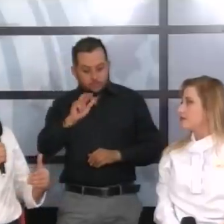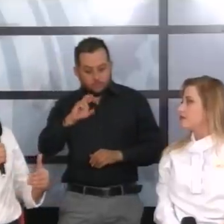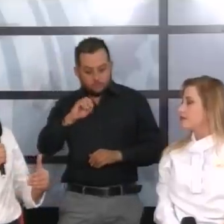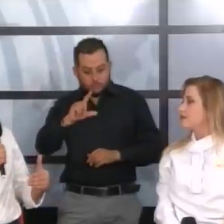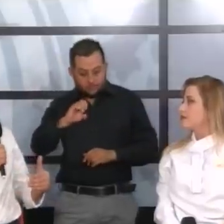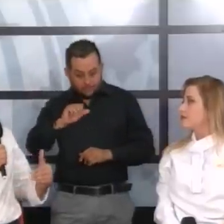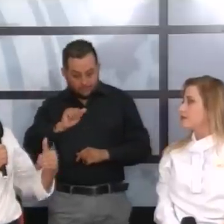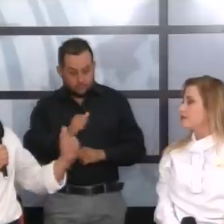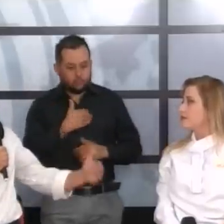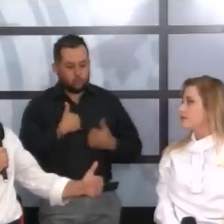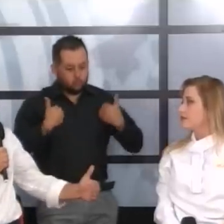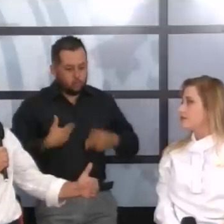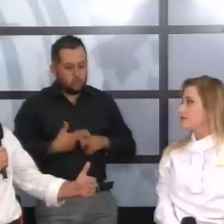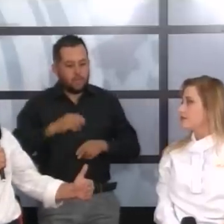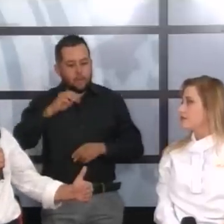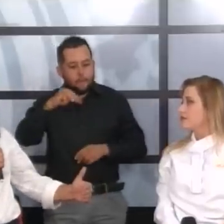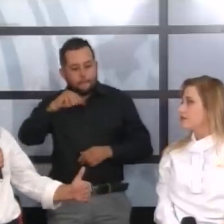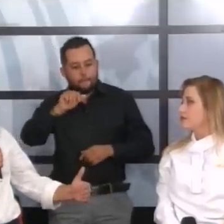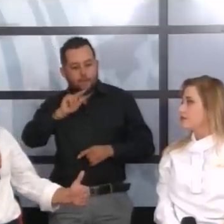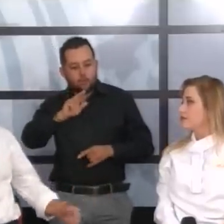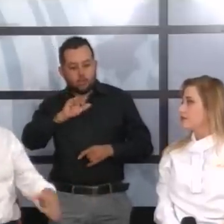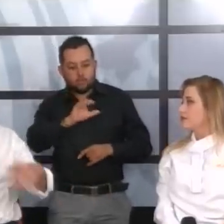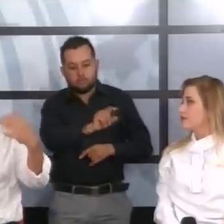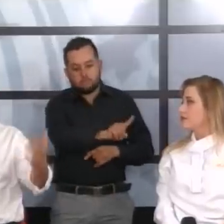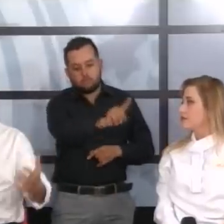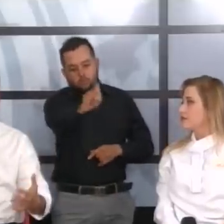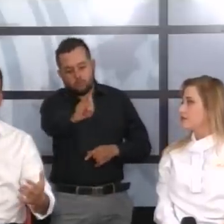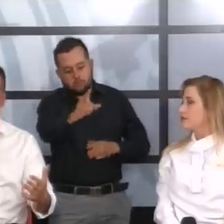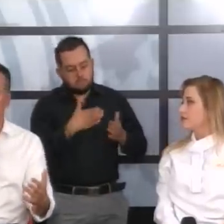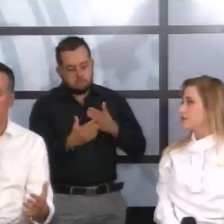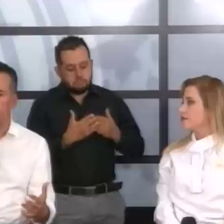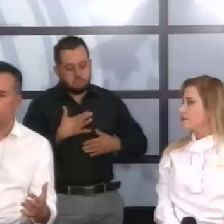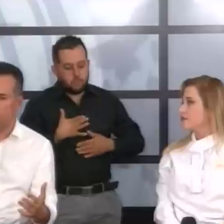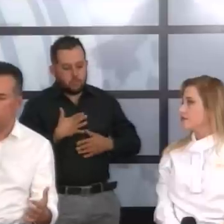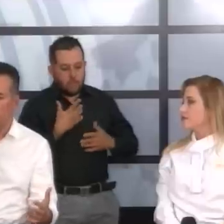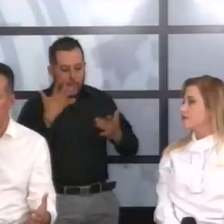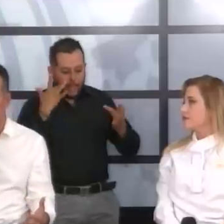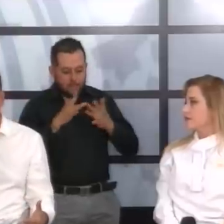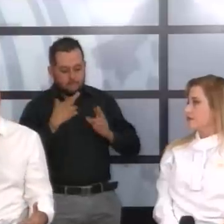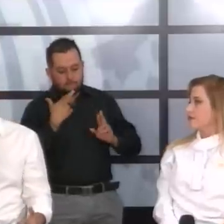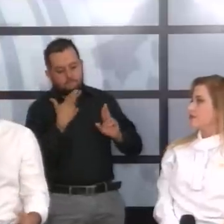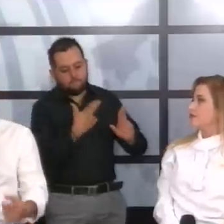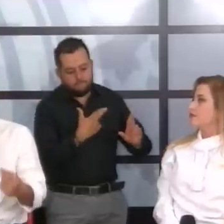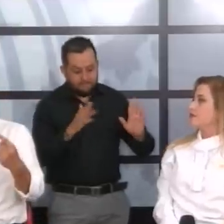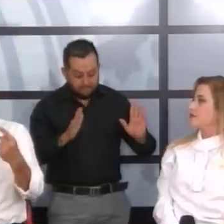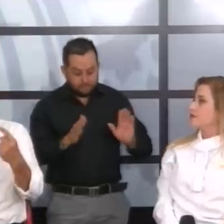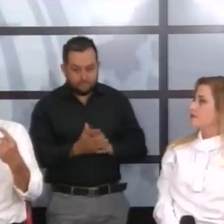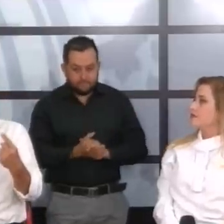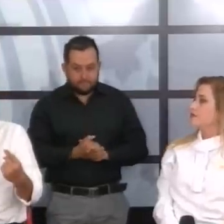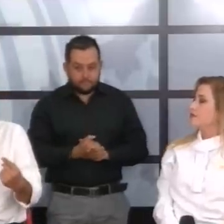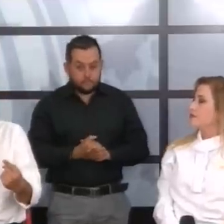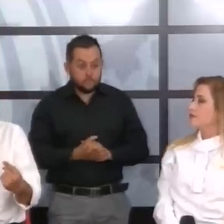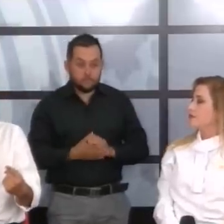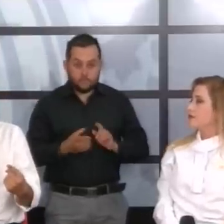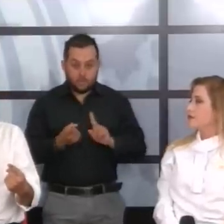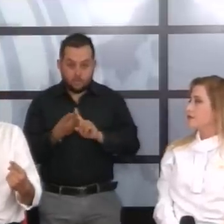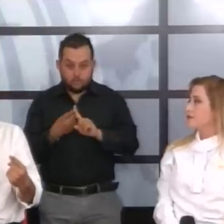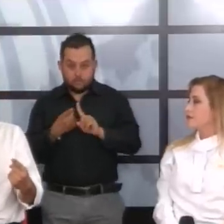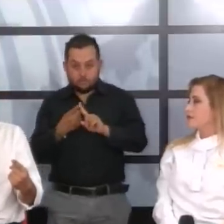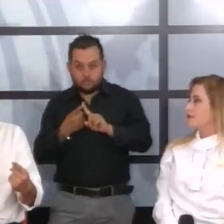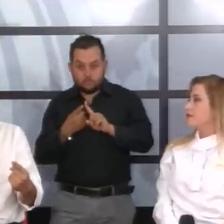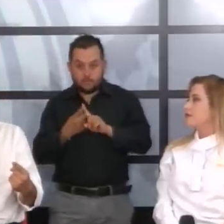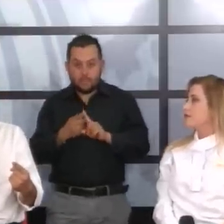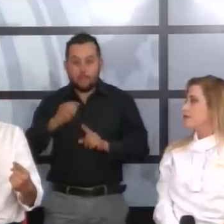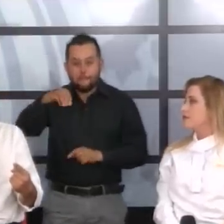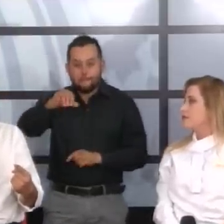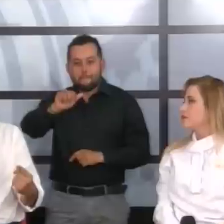Salazar. Digamos que esa es una pregunta como para María Irma, pero bueno, yo le respondo en lo que me corresponda a mí. Lo primero es que